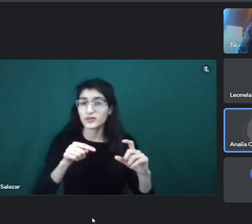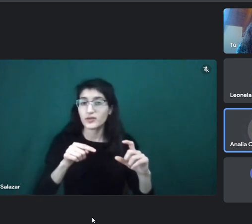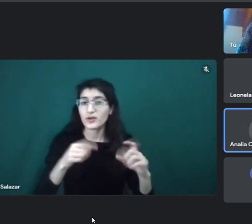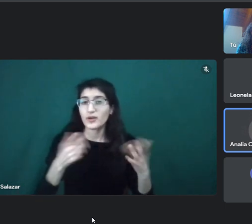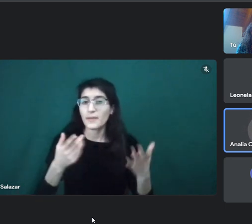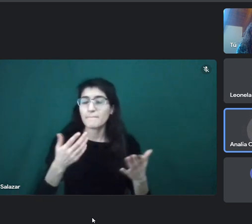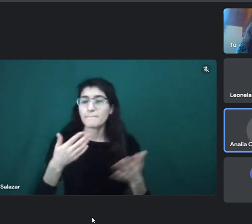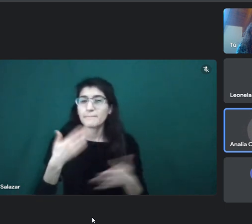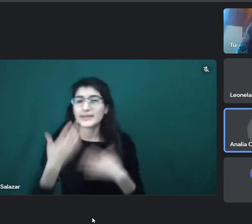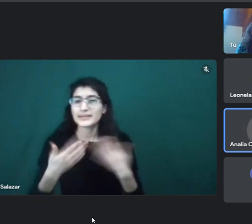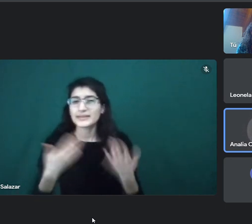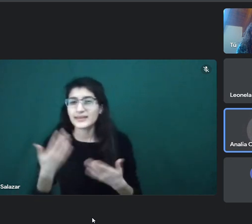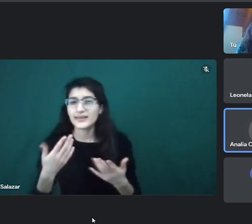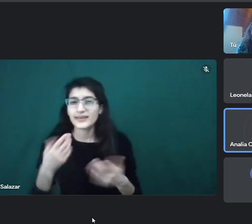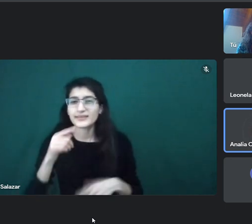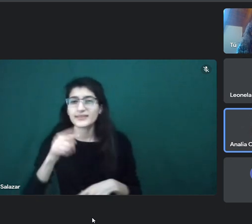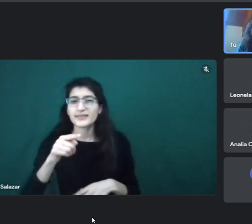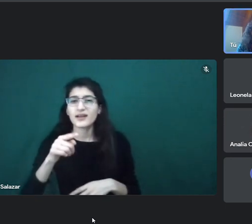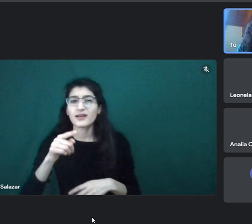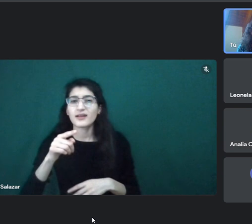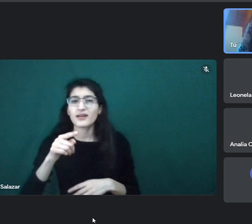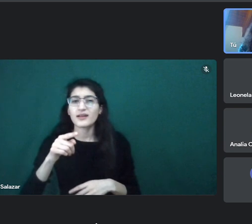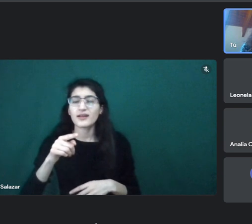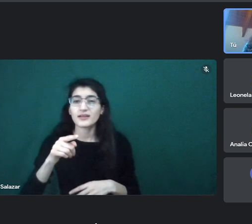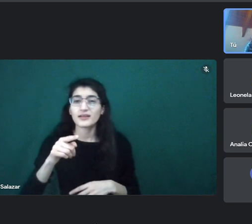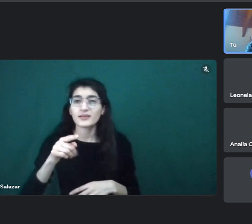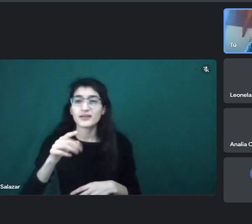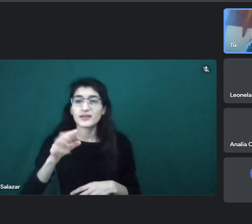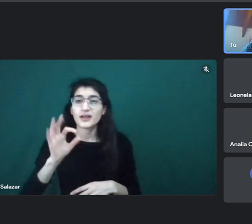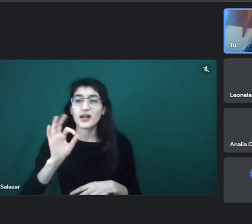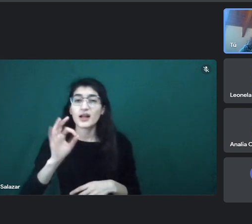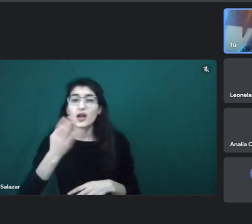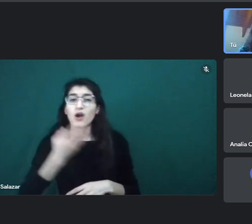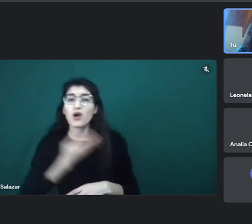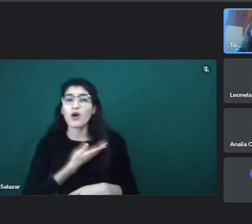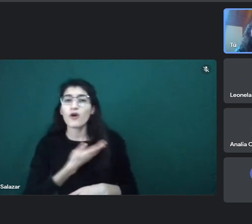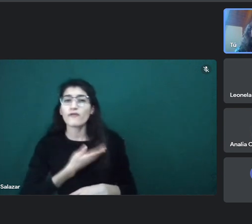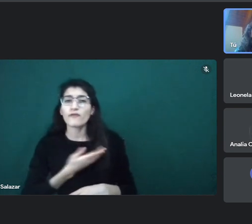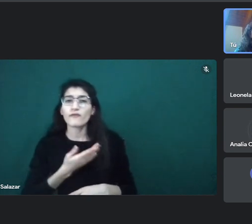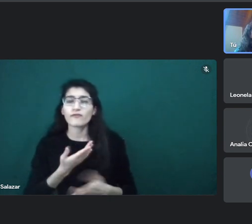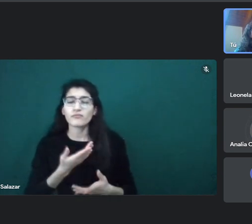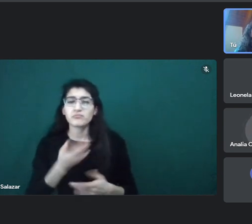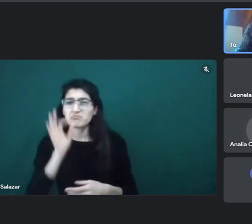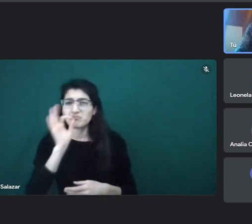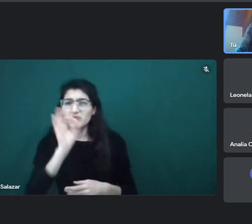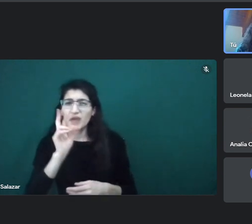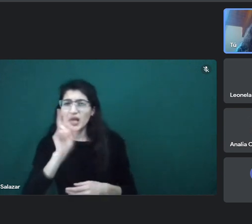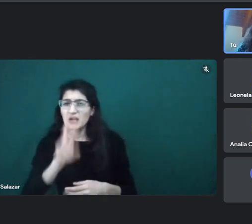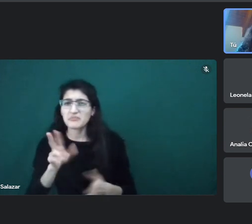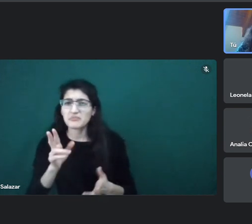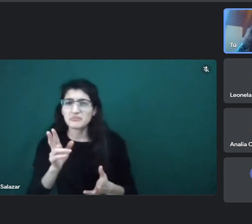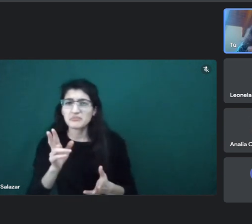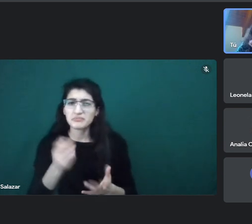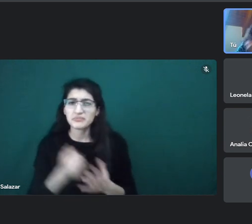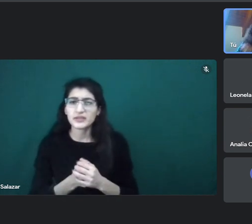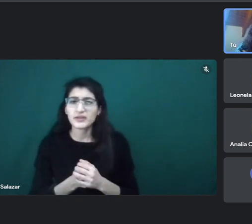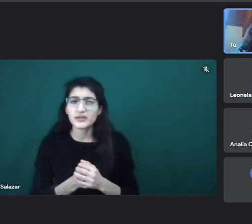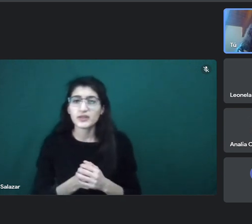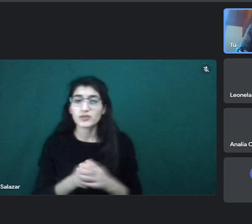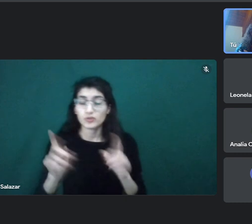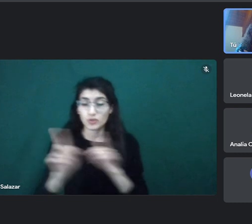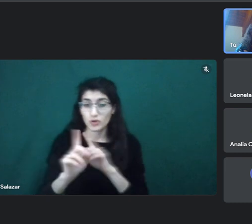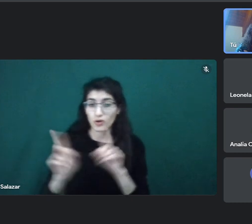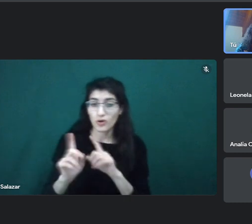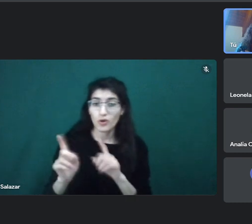no es la primera vez que lo vemos. No es la primera vez, Analía. Nosotros vimos en premodificación desde principio de